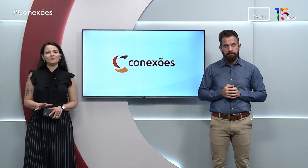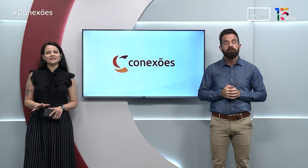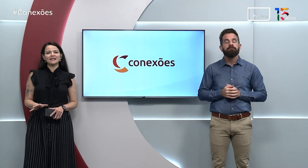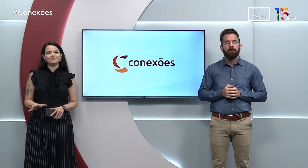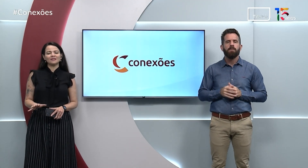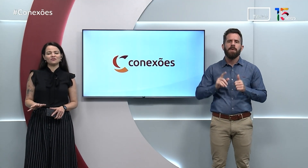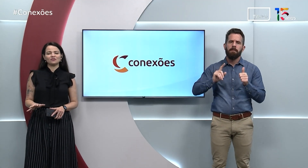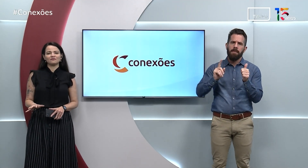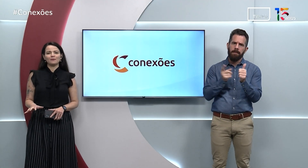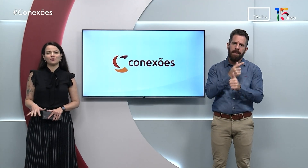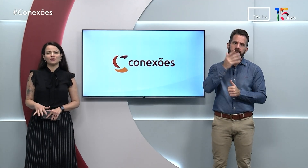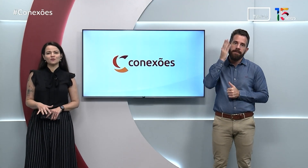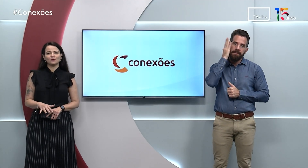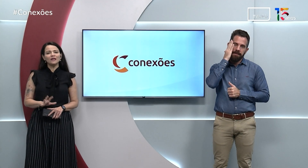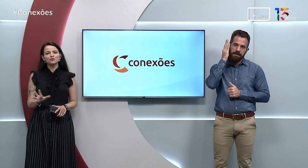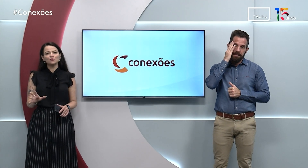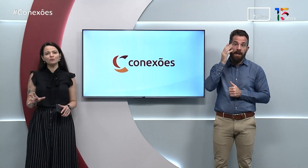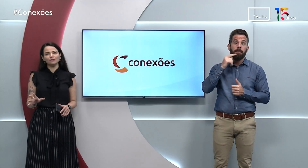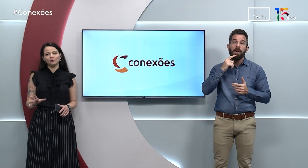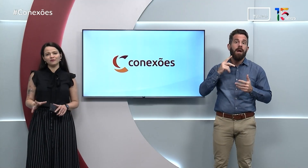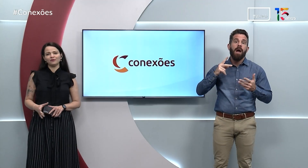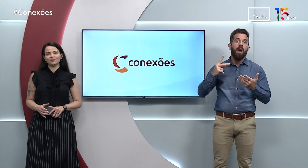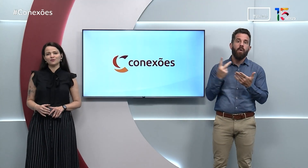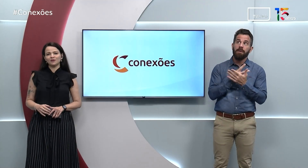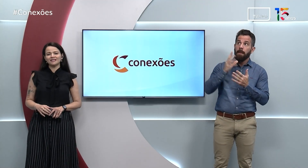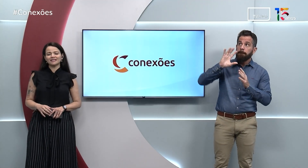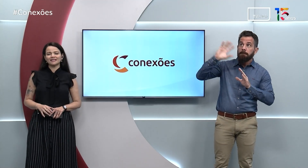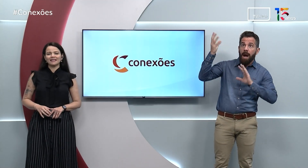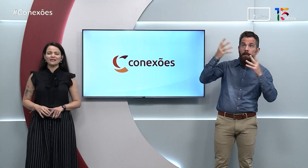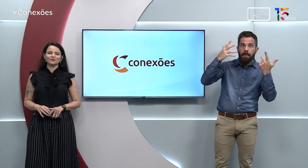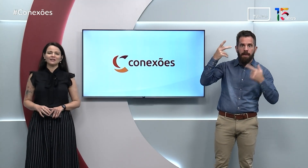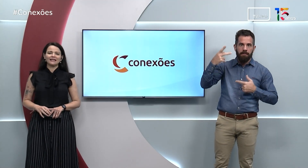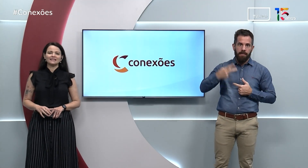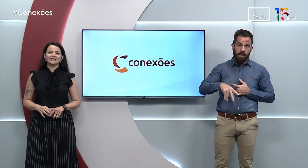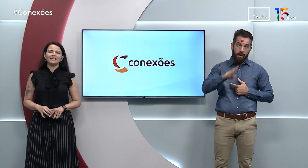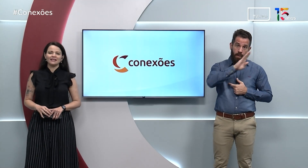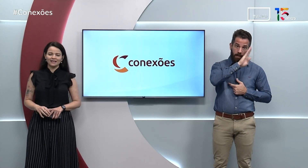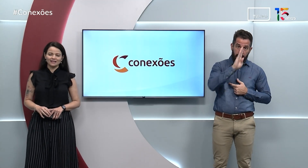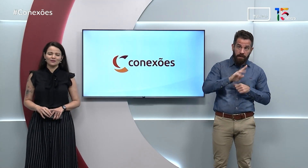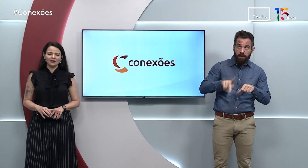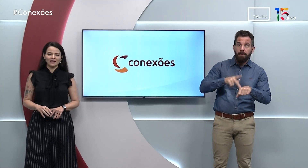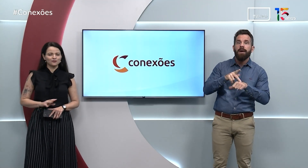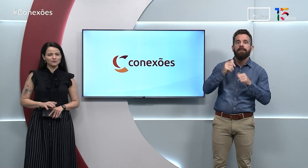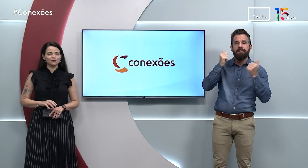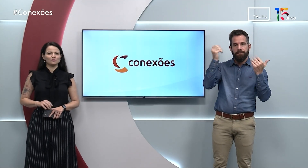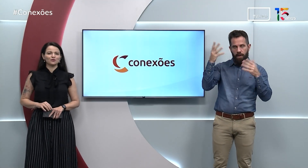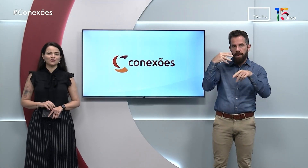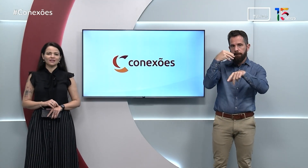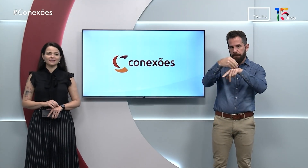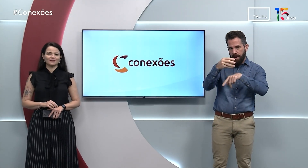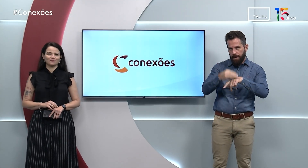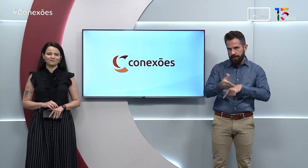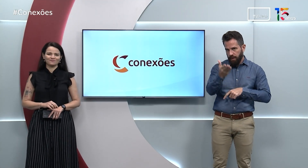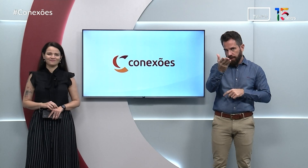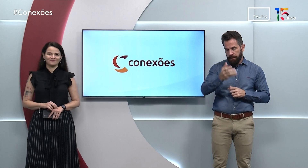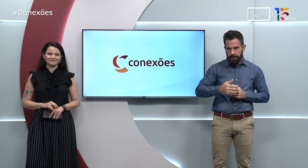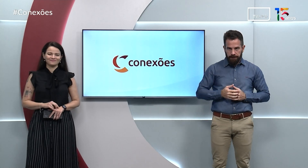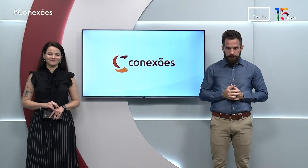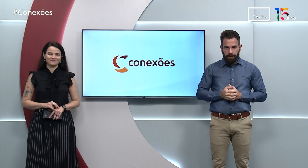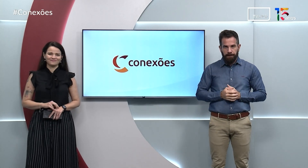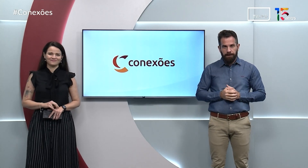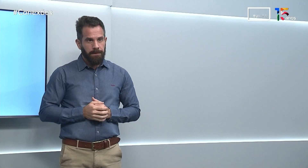Mas para começar, a gente vai para o nosso resumo com informações nacionais e internacionais dos últimos dias.